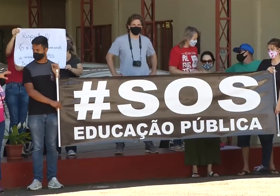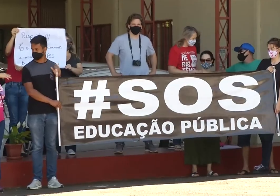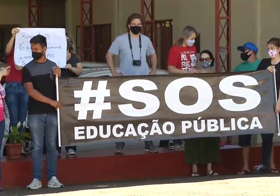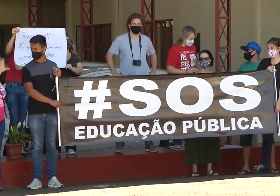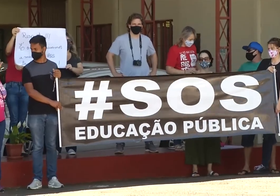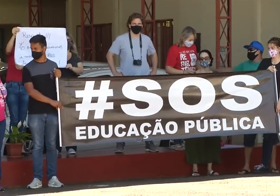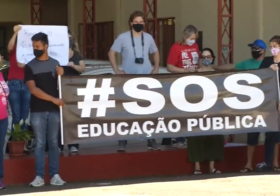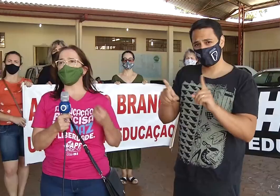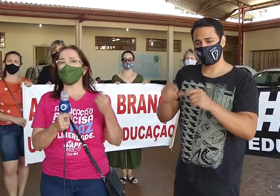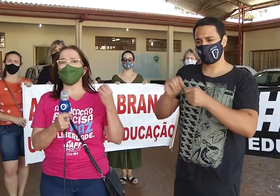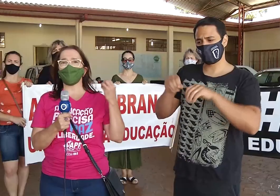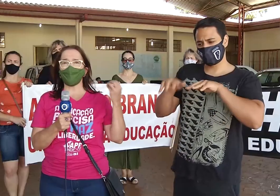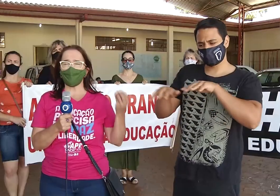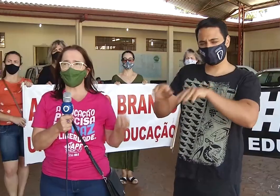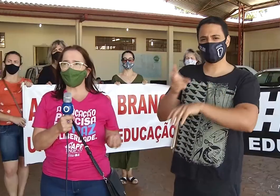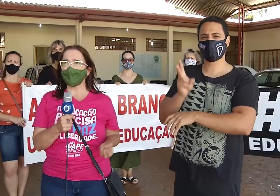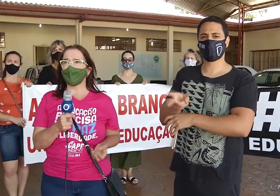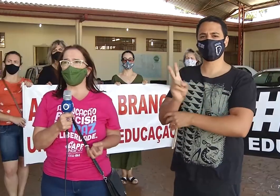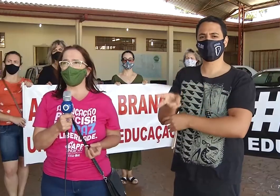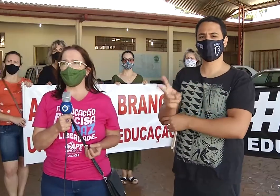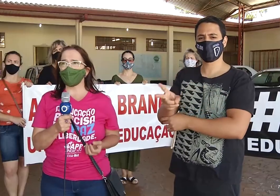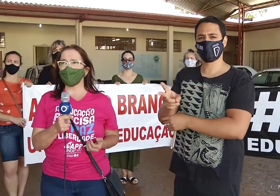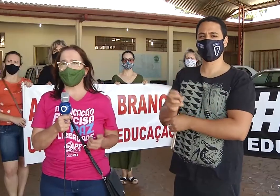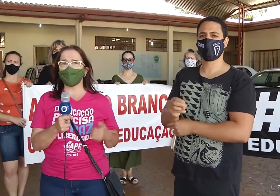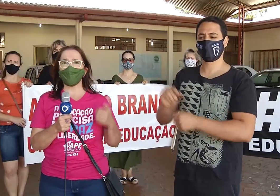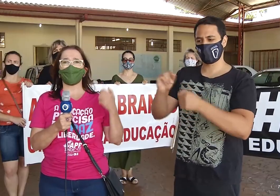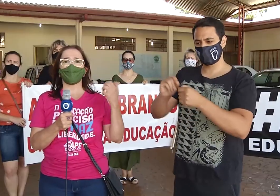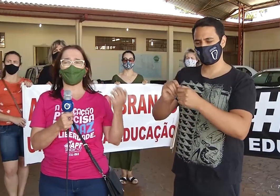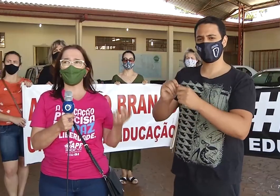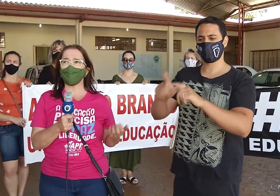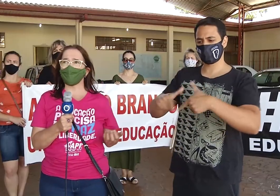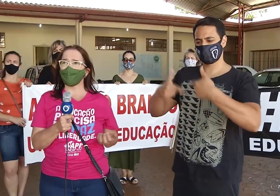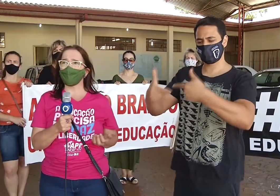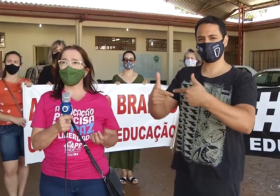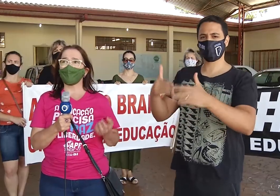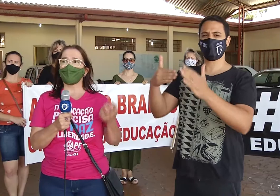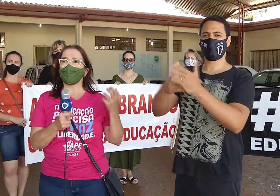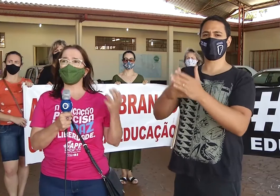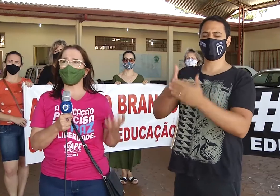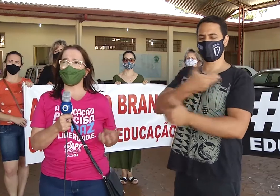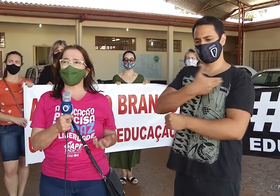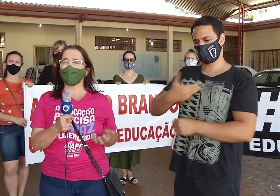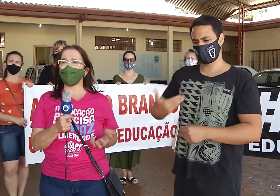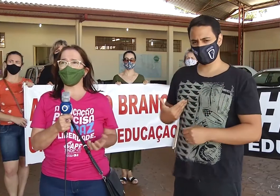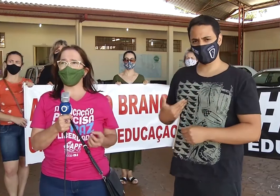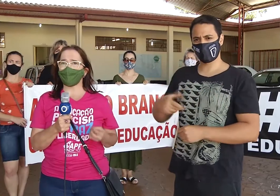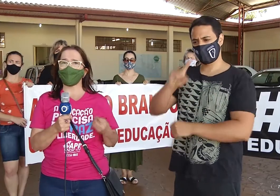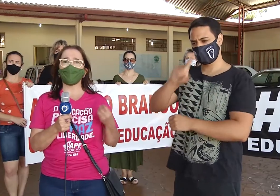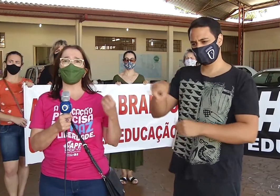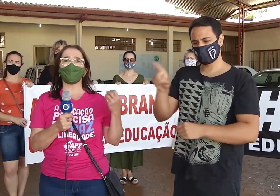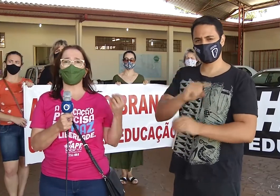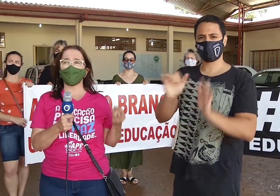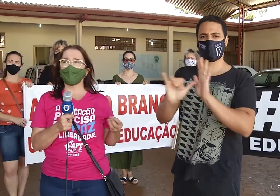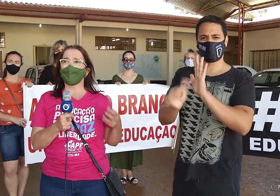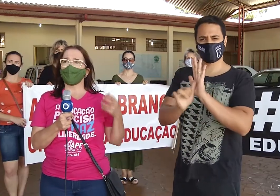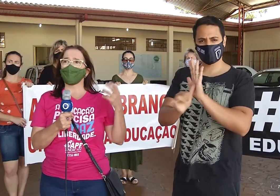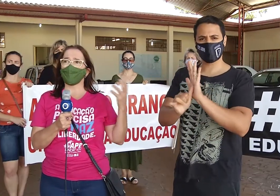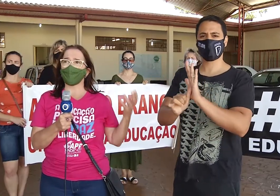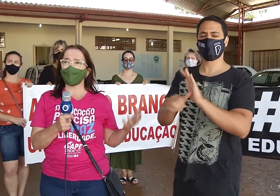Vamos continuar em protesto, vamos continuar realizando atos até que o governo revogue esse edital e